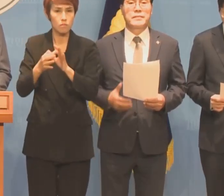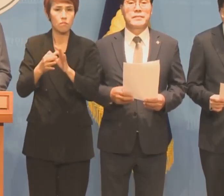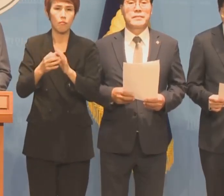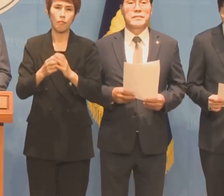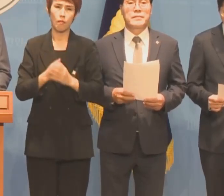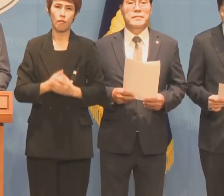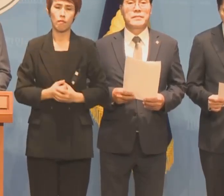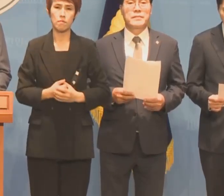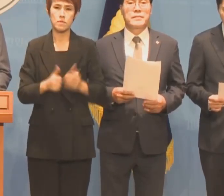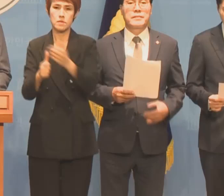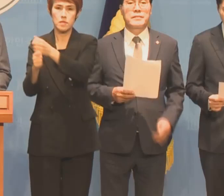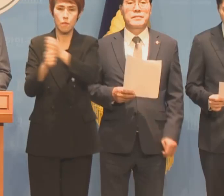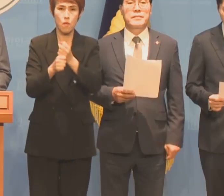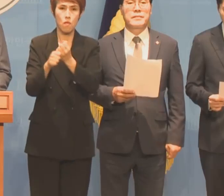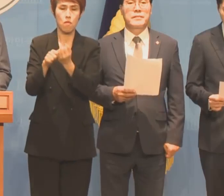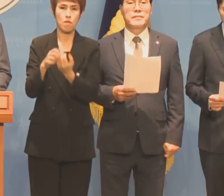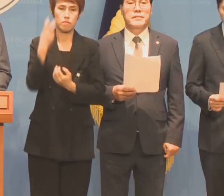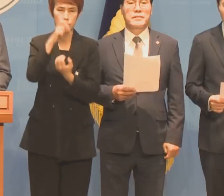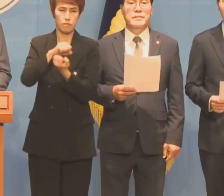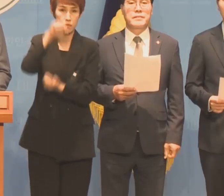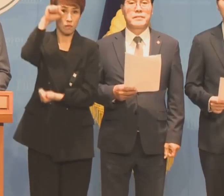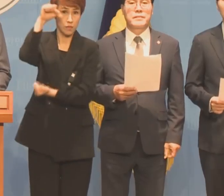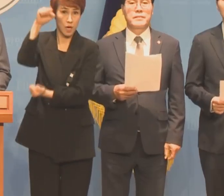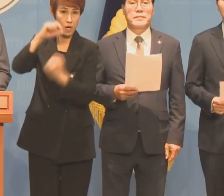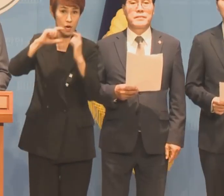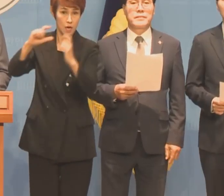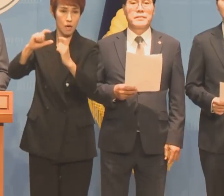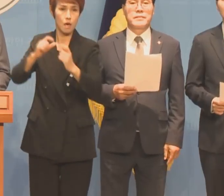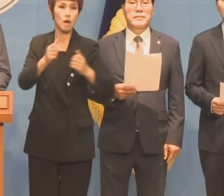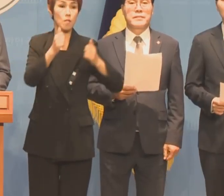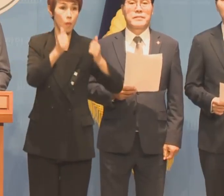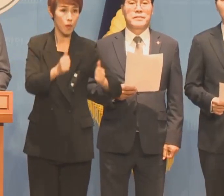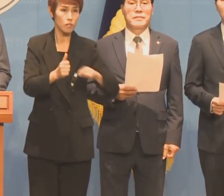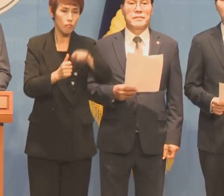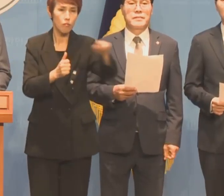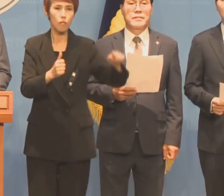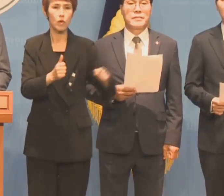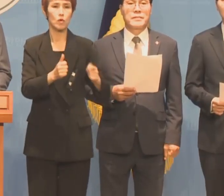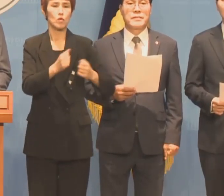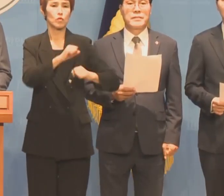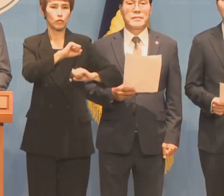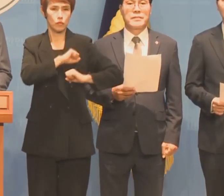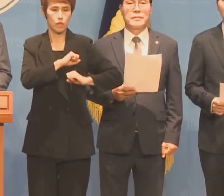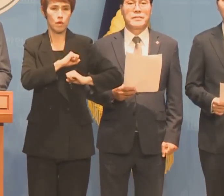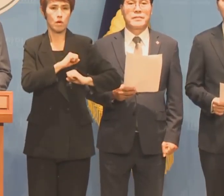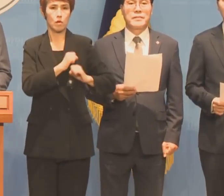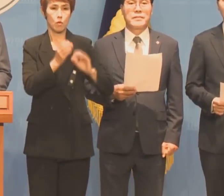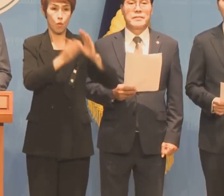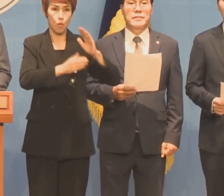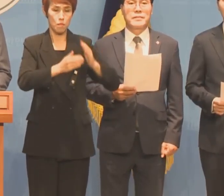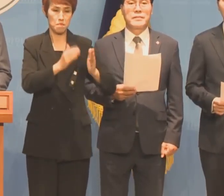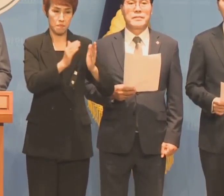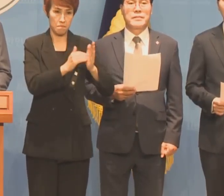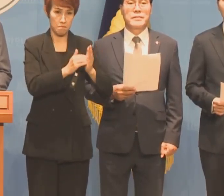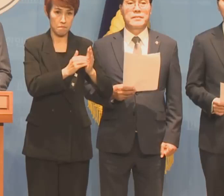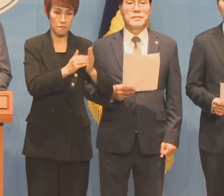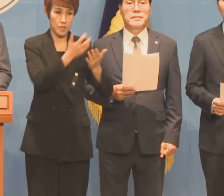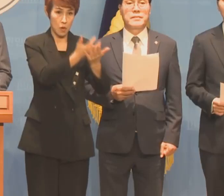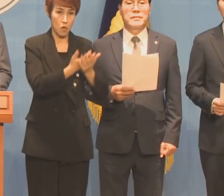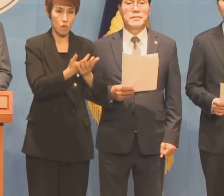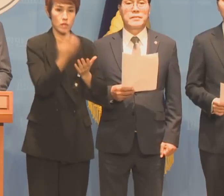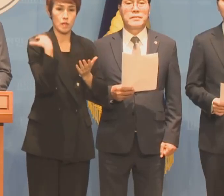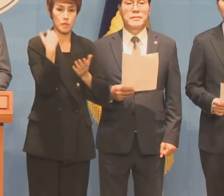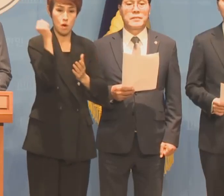초유의 체포 수색영장에 법원이 군사상, 공부상 비밀시설과 자료는 책임자의 승낙